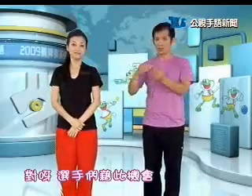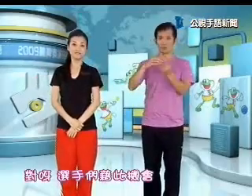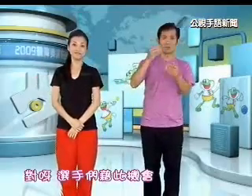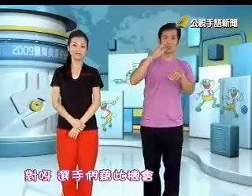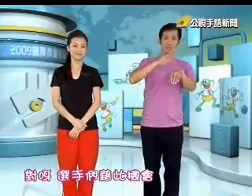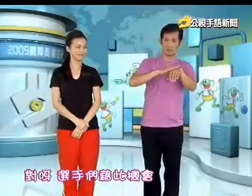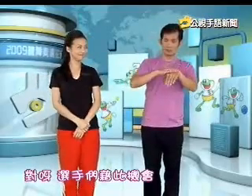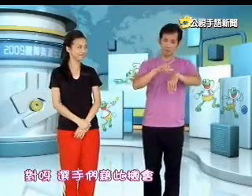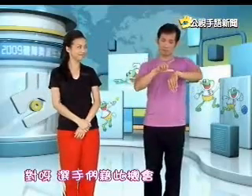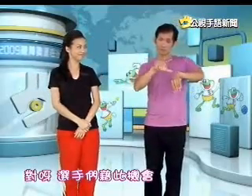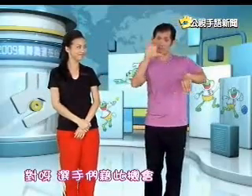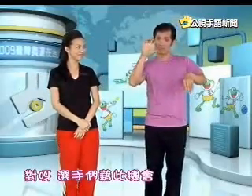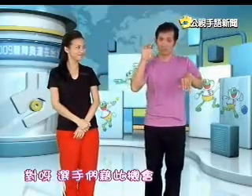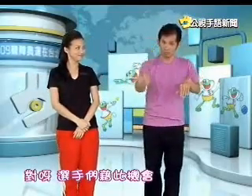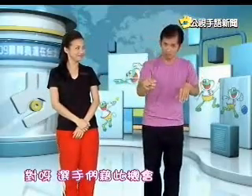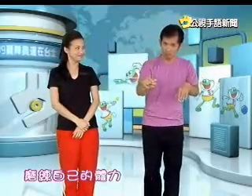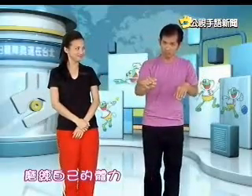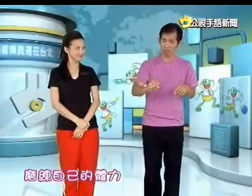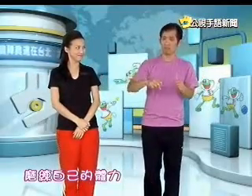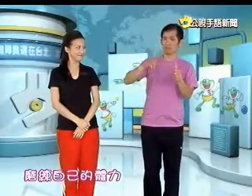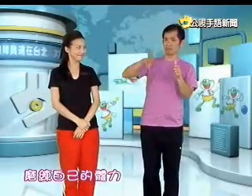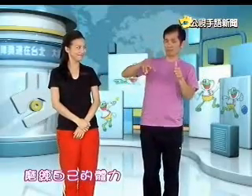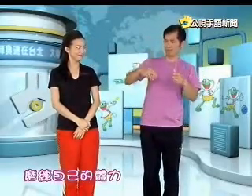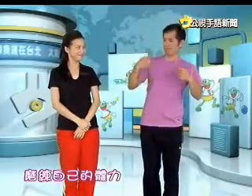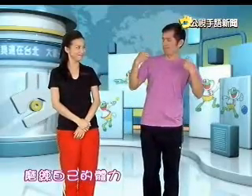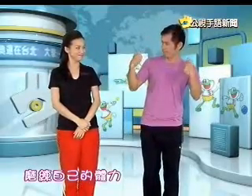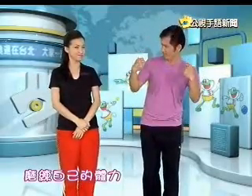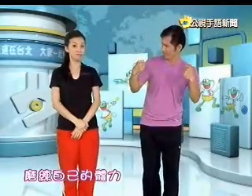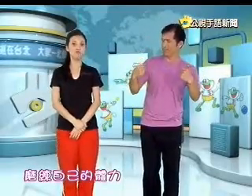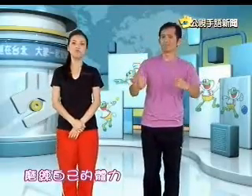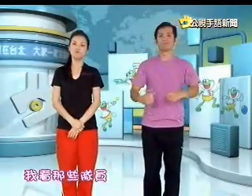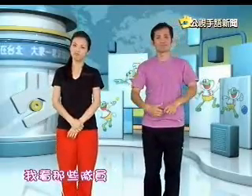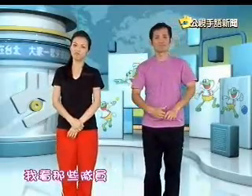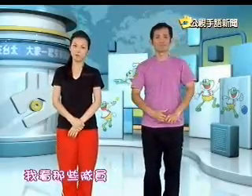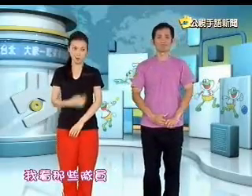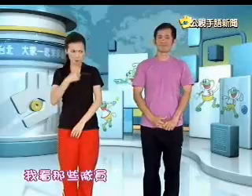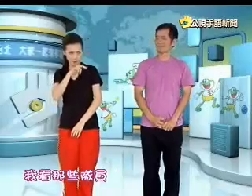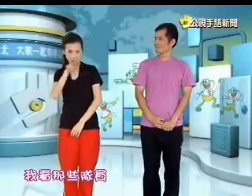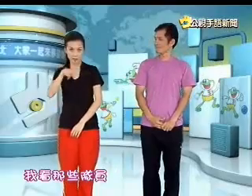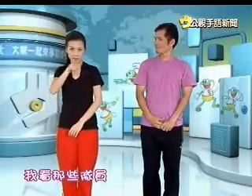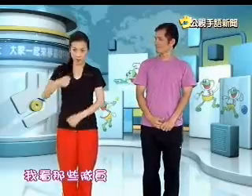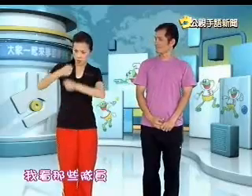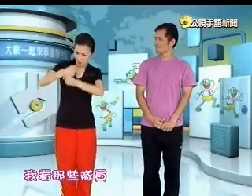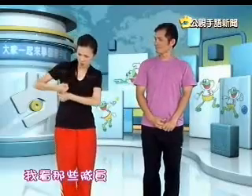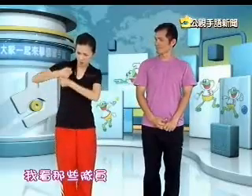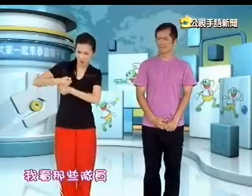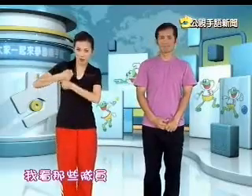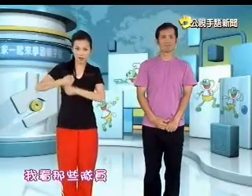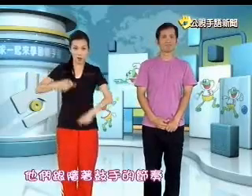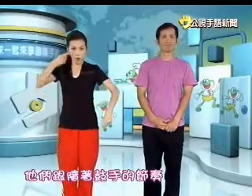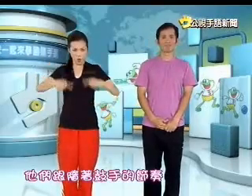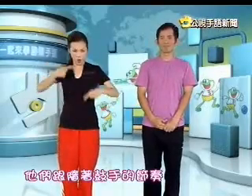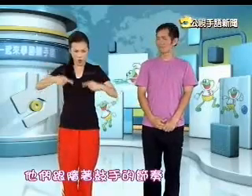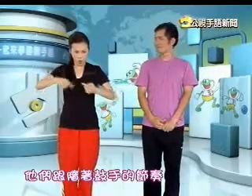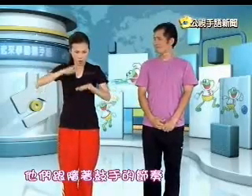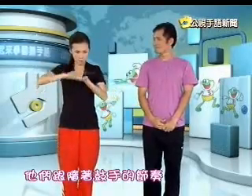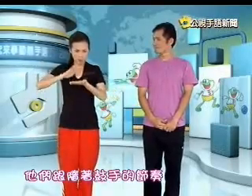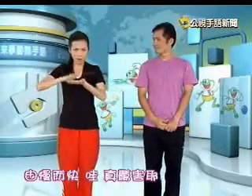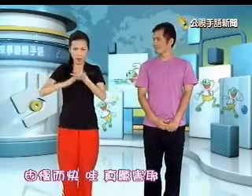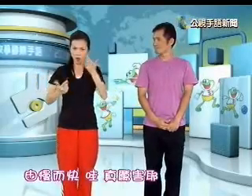呀，选手们借此机会磨练自己的体力。 嗯，我看那些队员他们跟着鼓手的节奏